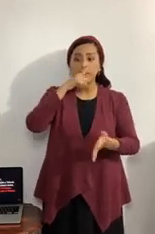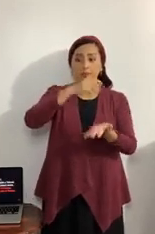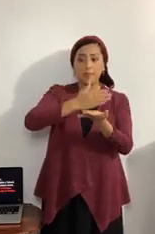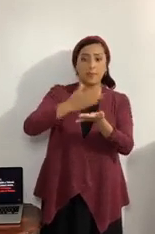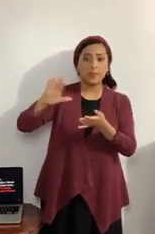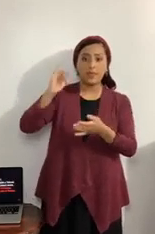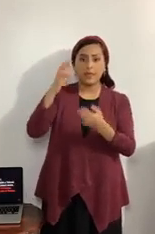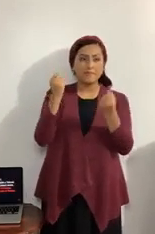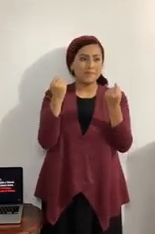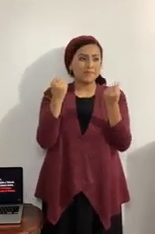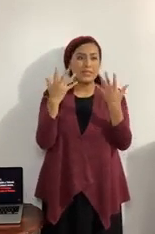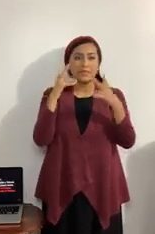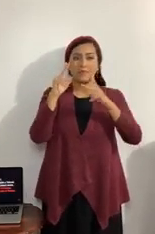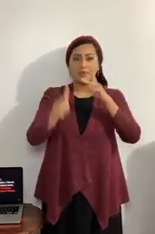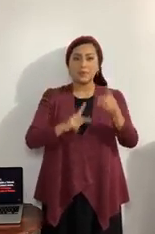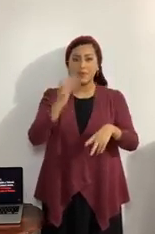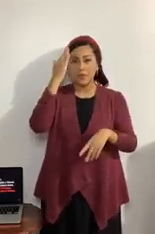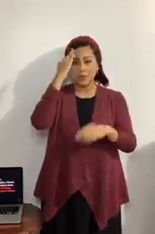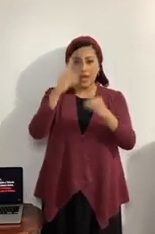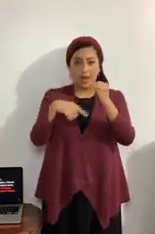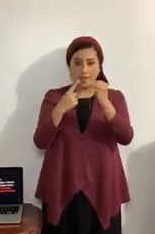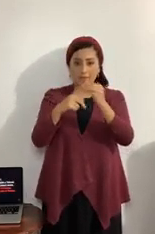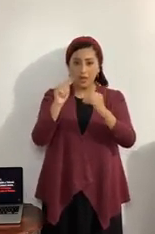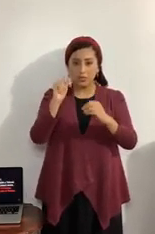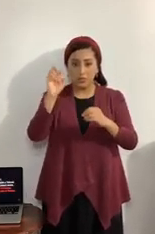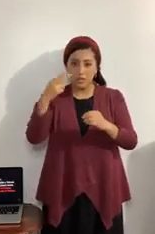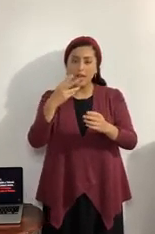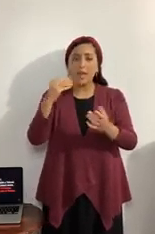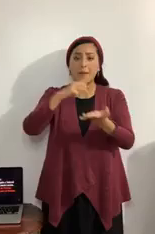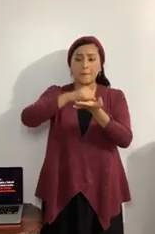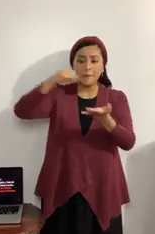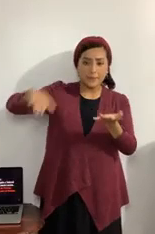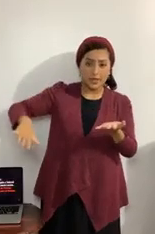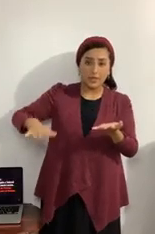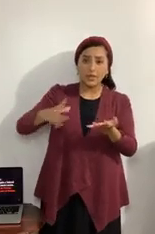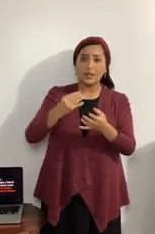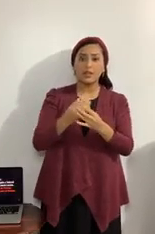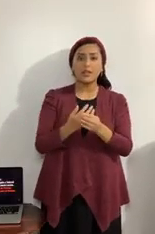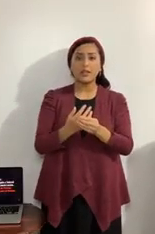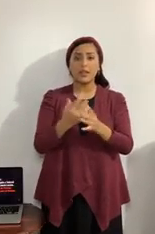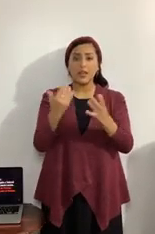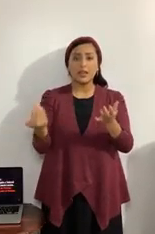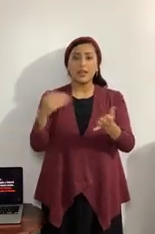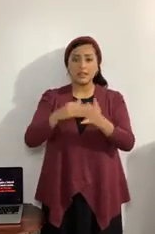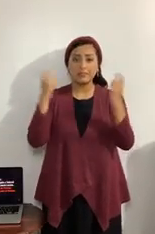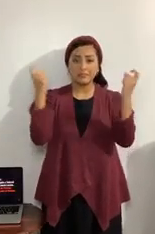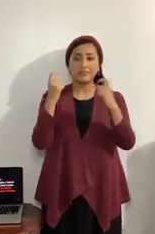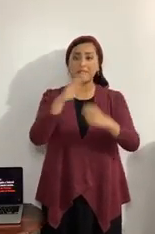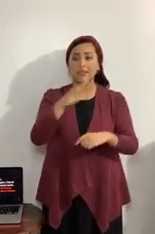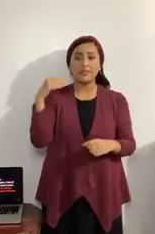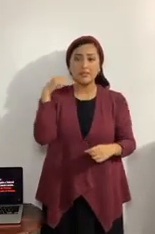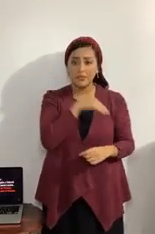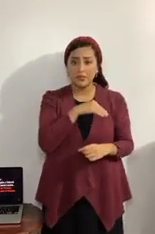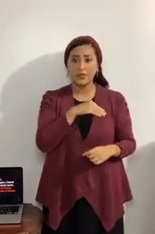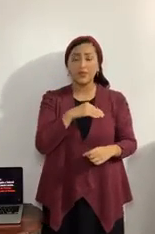gente ha conocido la Torah y la ha dejado y ha vuelto a celebrar sus fiestas falsas, o más bien nunca las dejó de